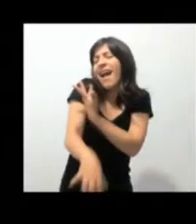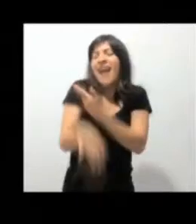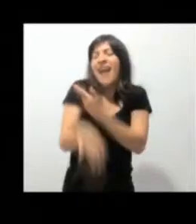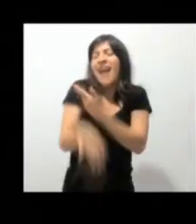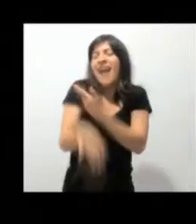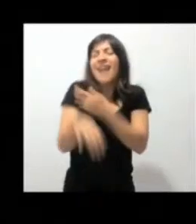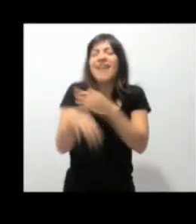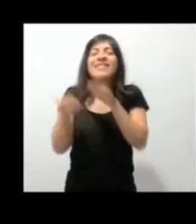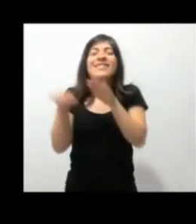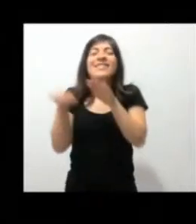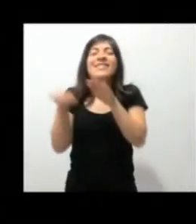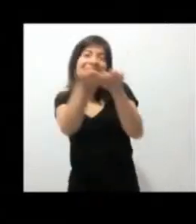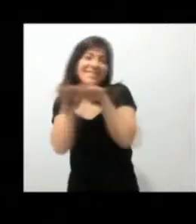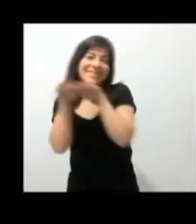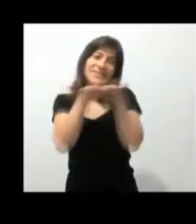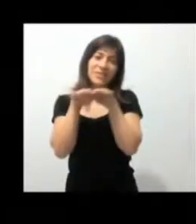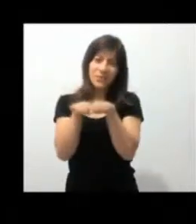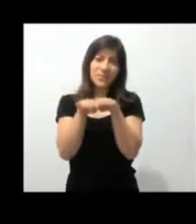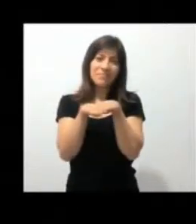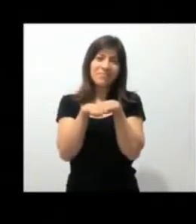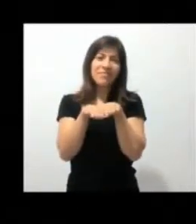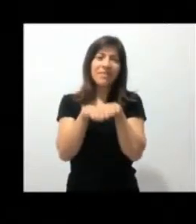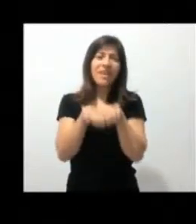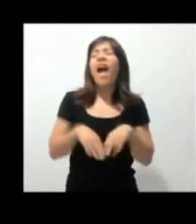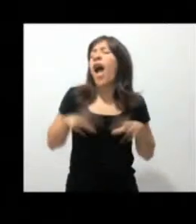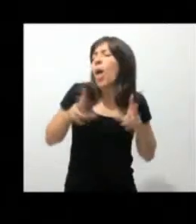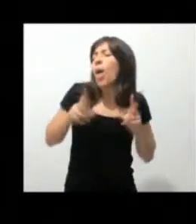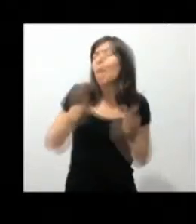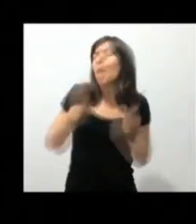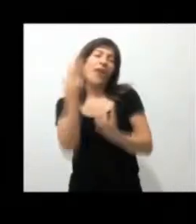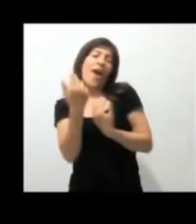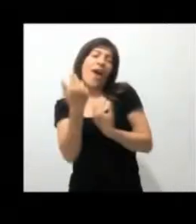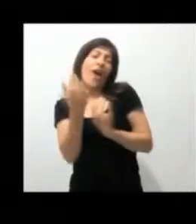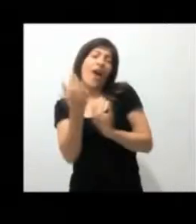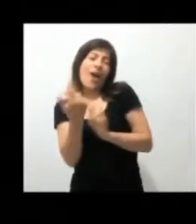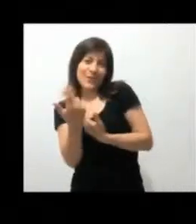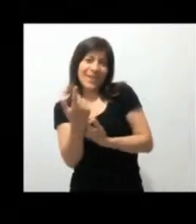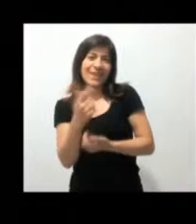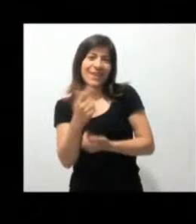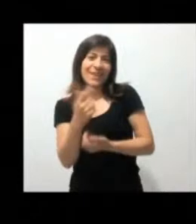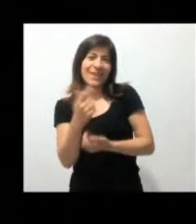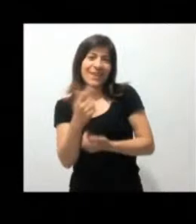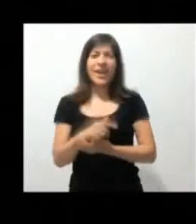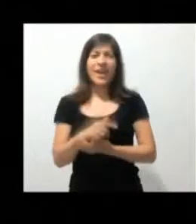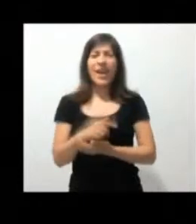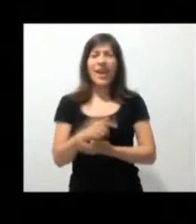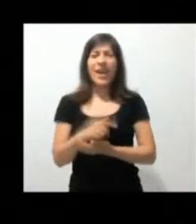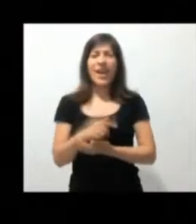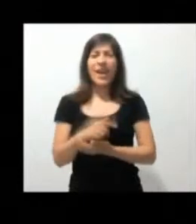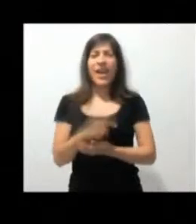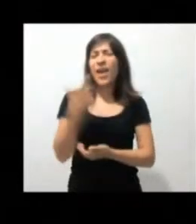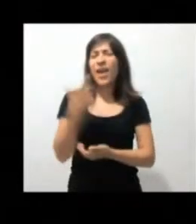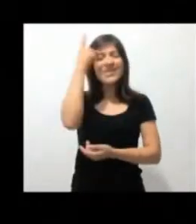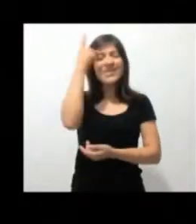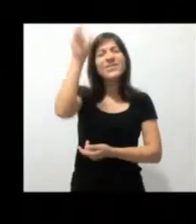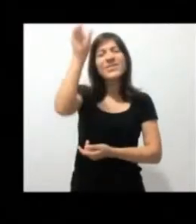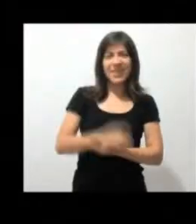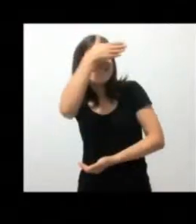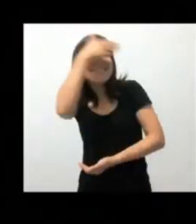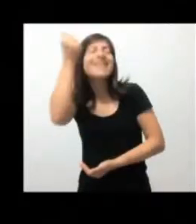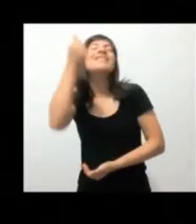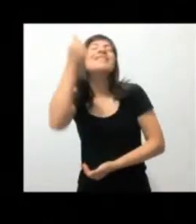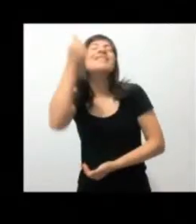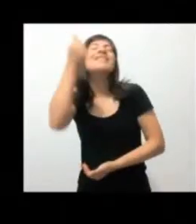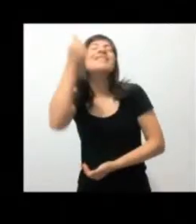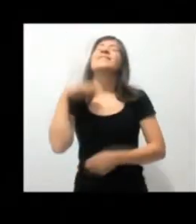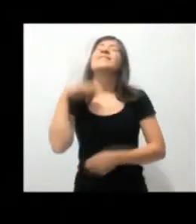essa igualdade, onde ninguém se vê diferente de ninguém por causa de uma condição, onde você não é lembrado o tempo inteiro